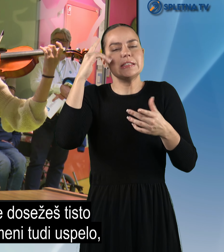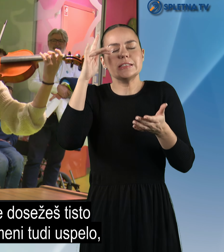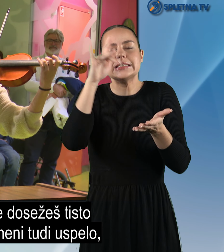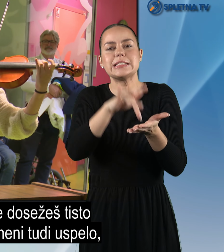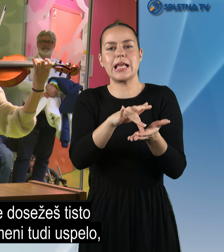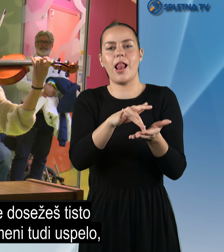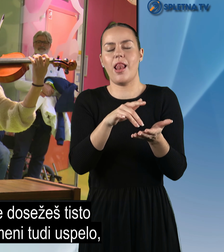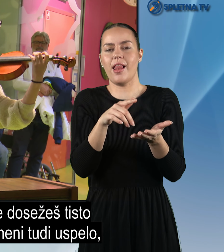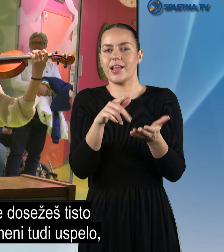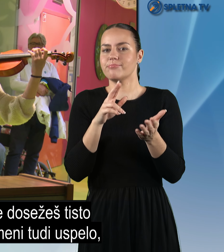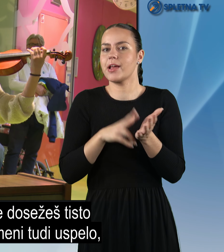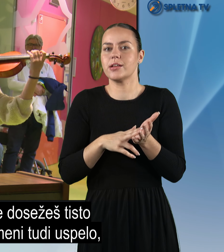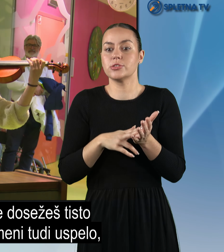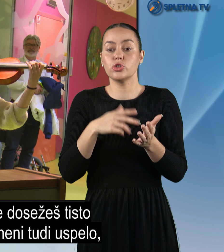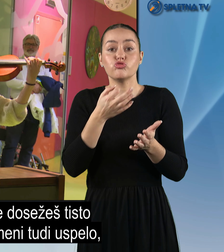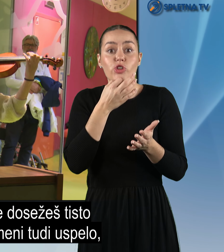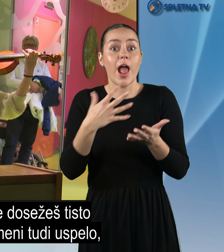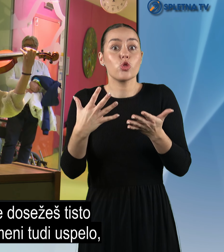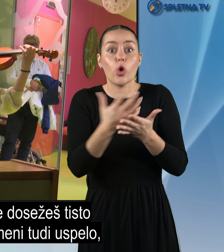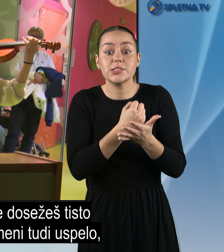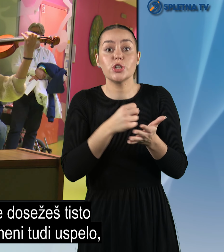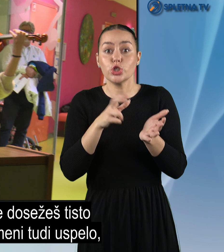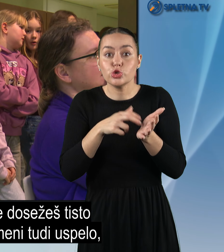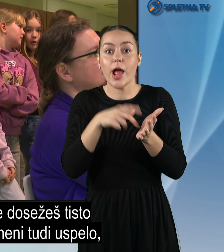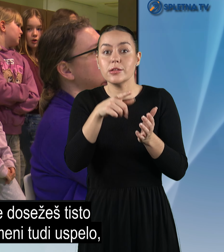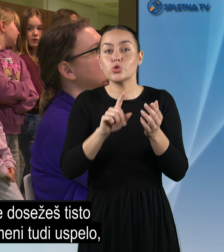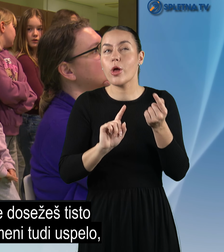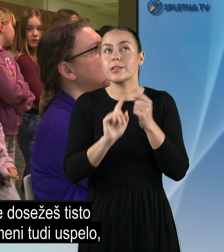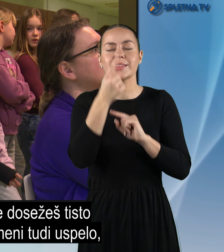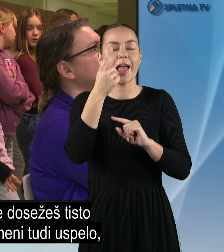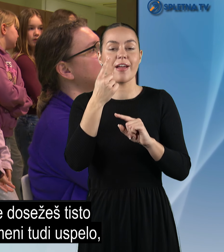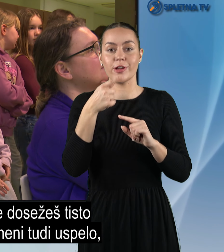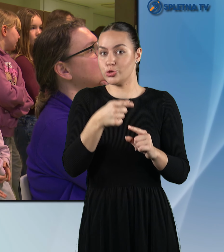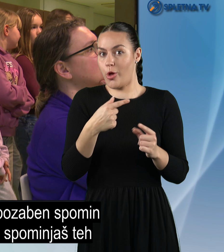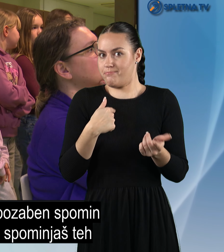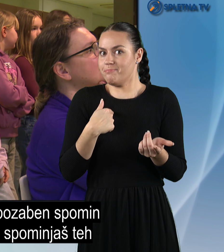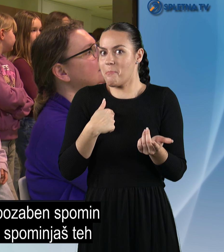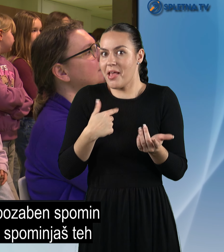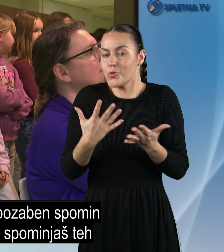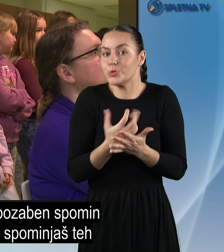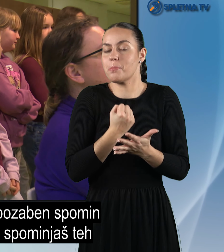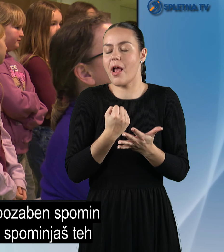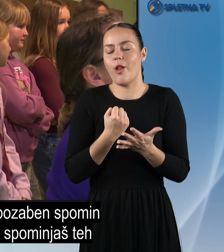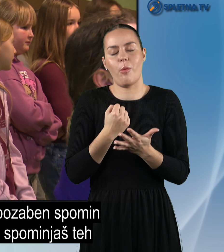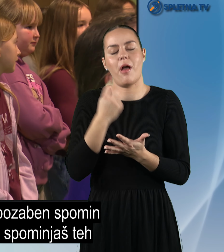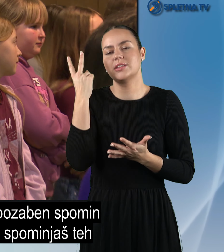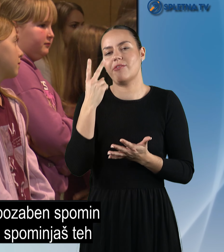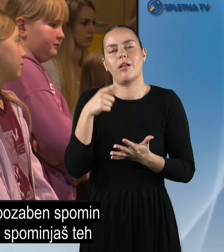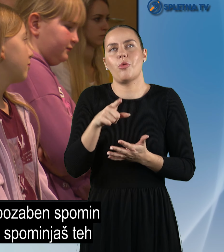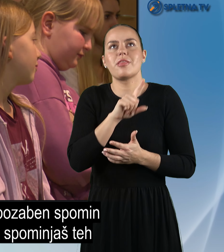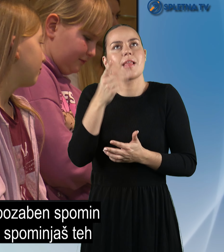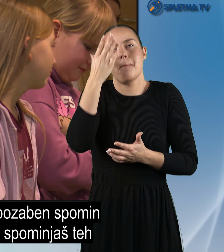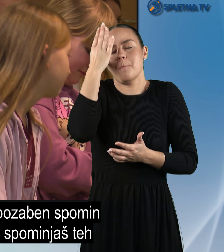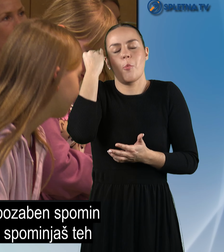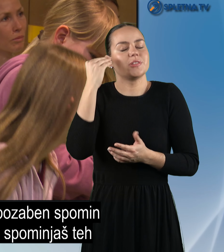in potem, če dosežeš pa še tisto največje, kar je meni tudi uspelo, je pa seveda